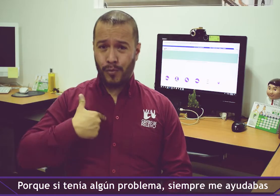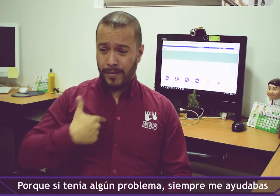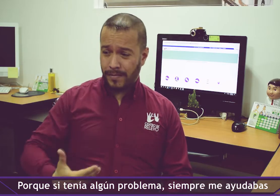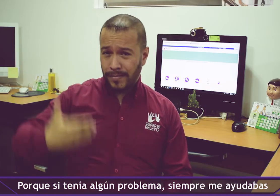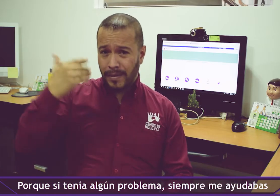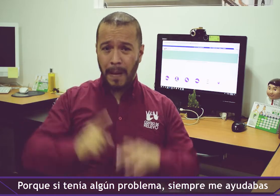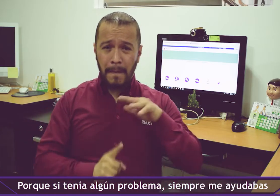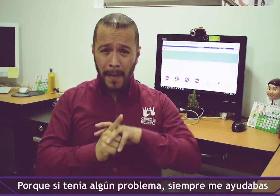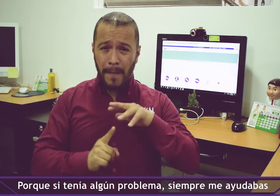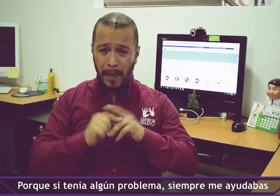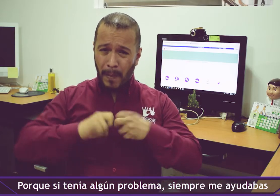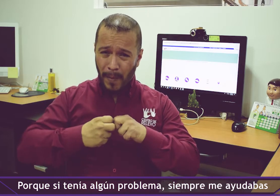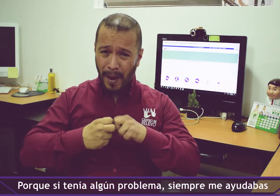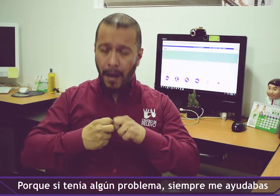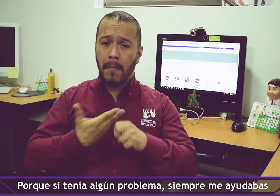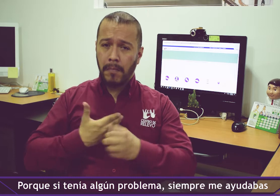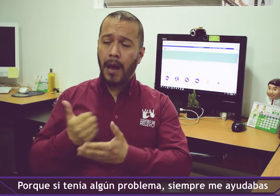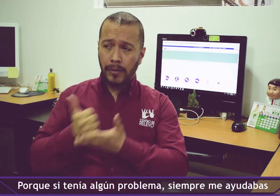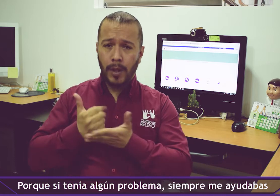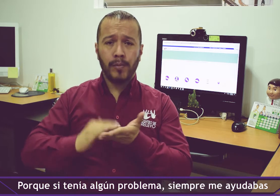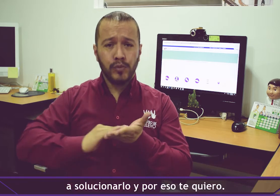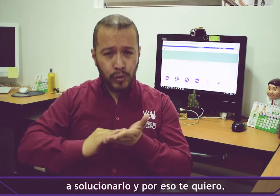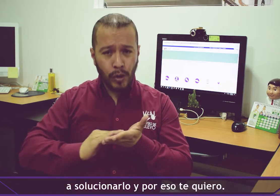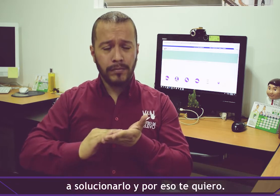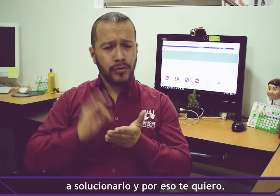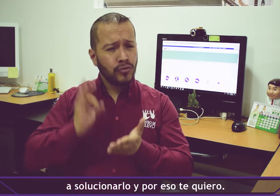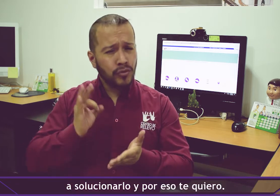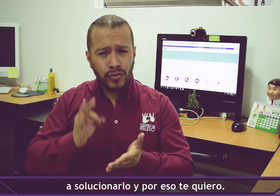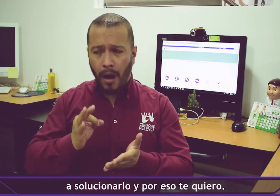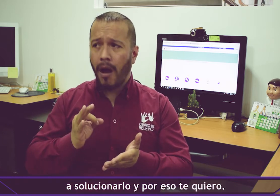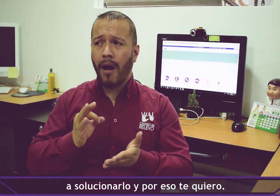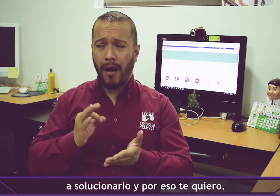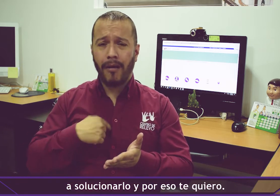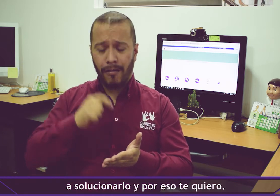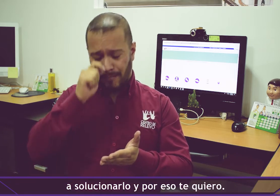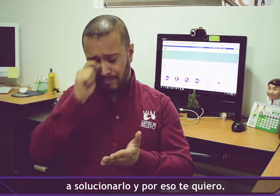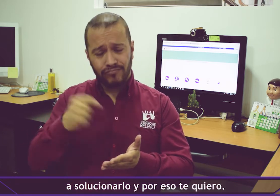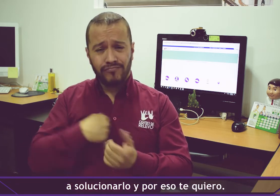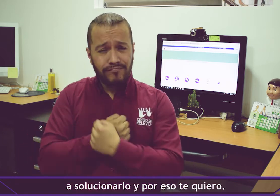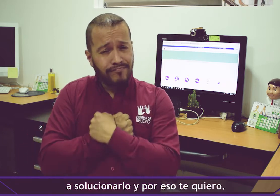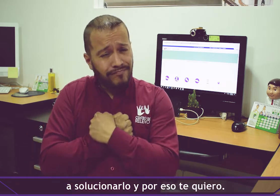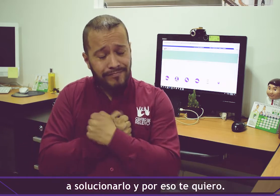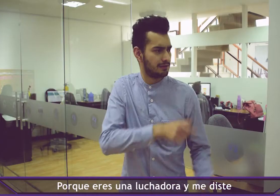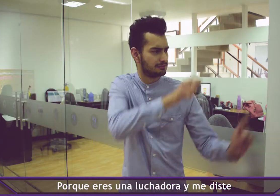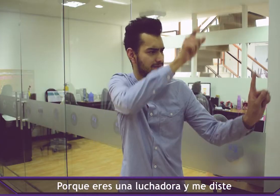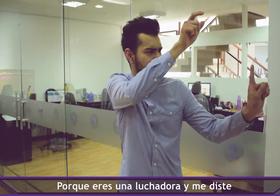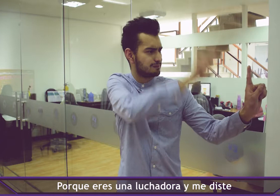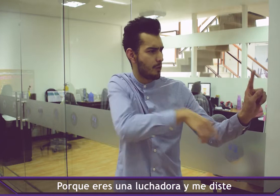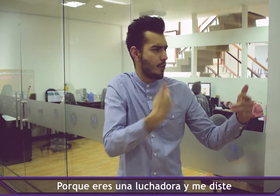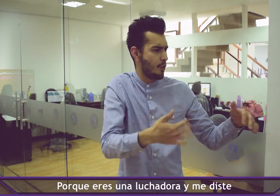porque si tenía algún problema siempre me ayudabas a solucionarlo y por eso te quiero, porque eres una luchadora